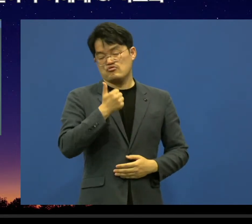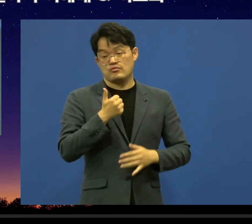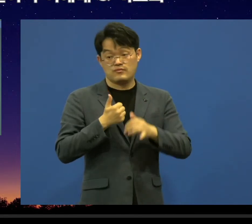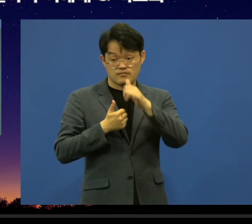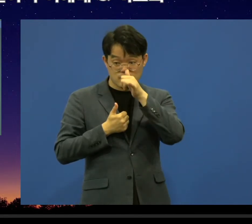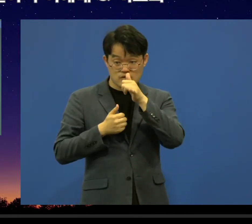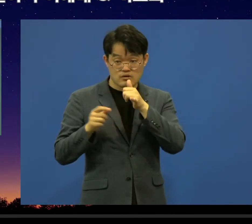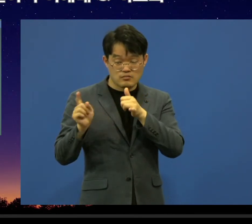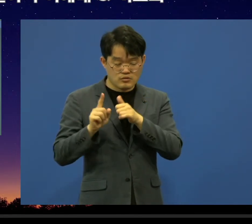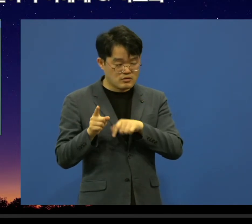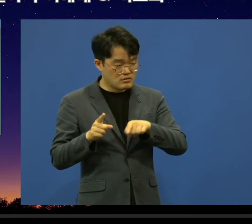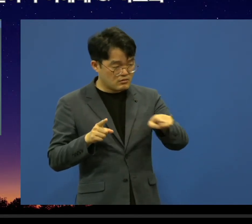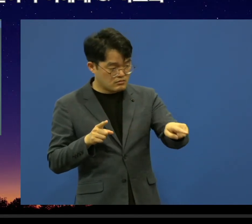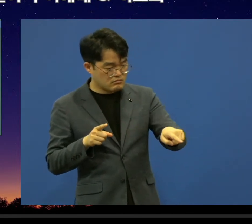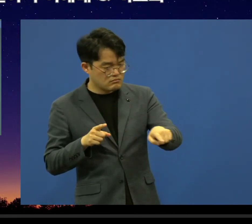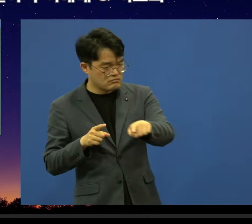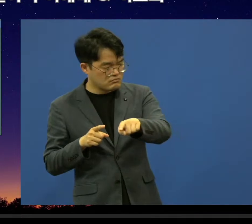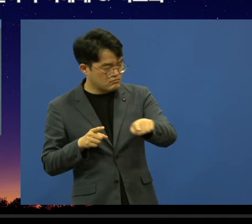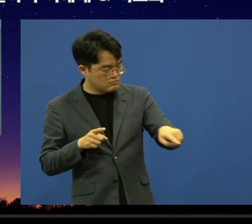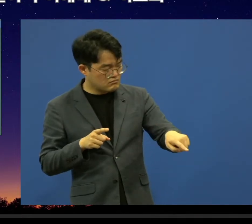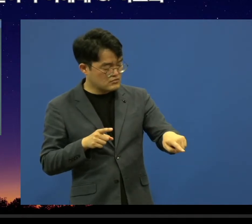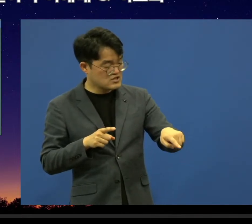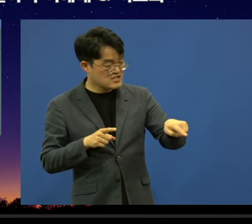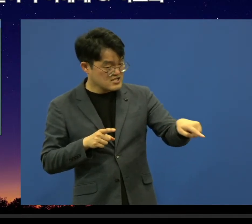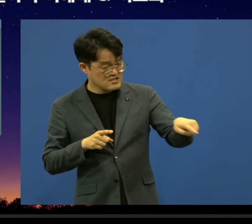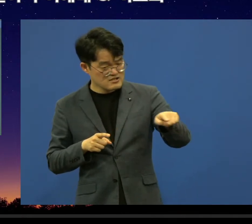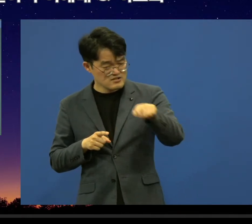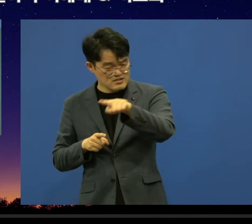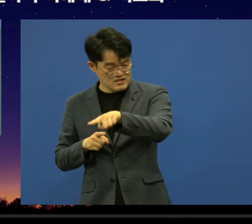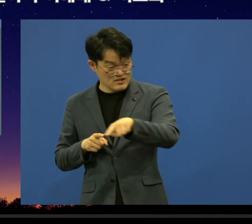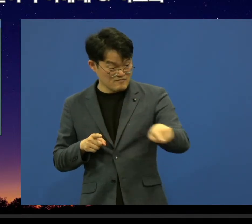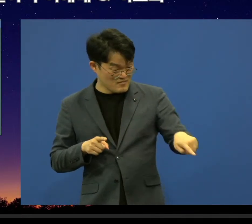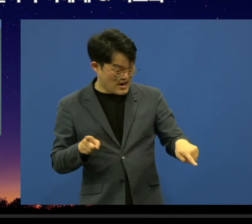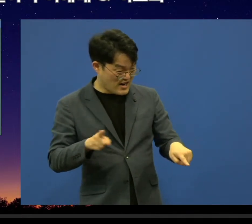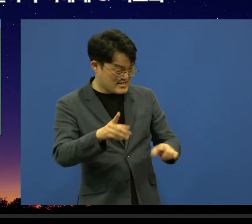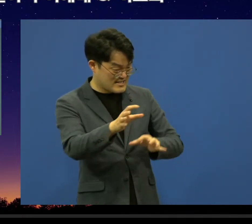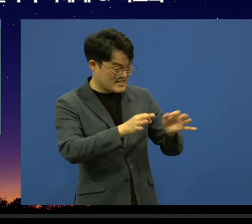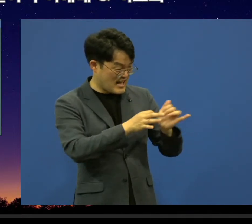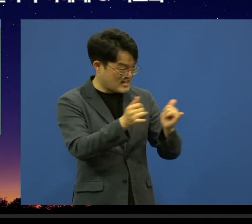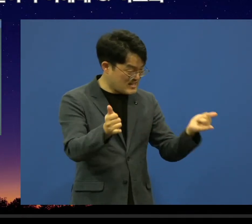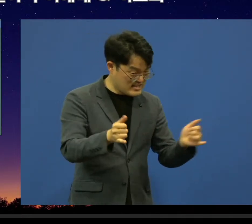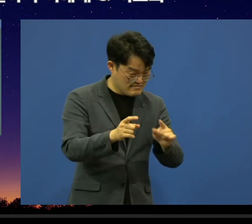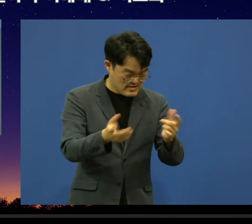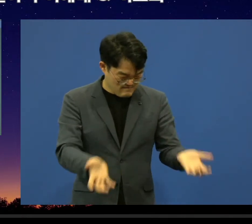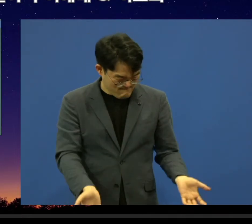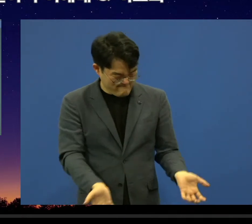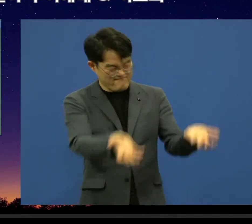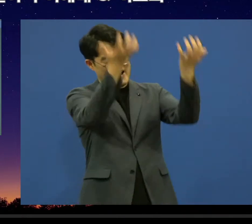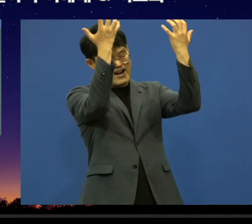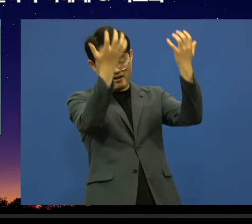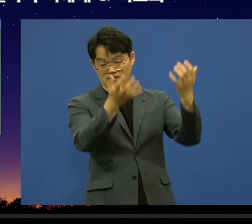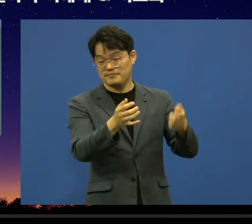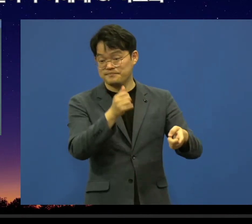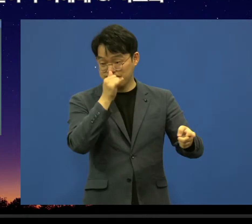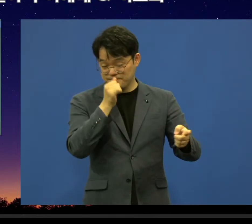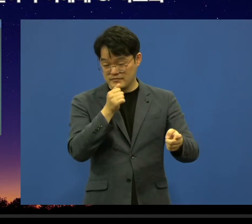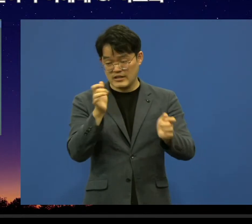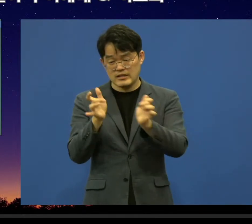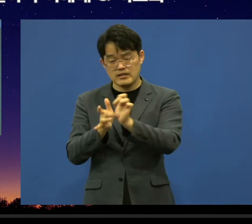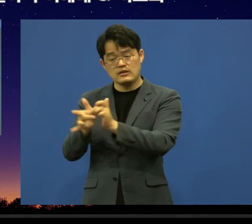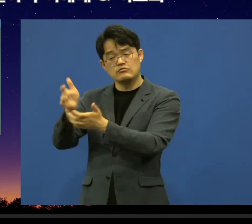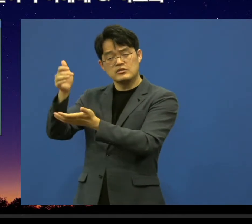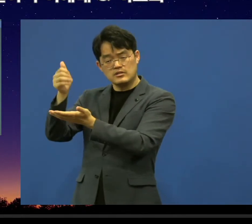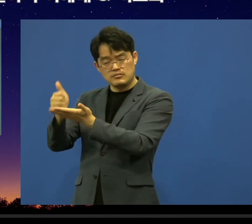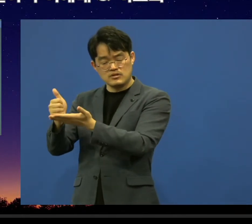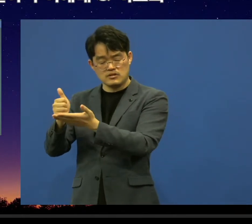하여금 십자가에 못 박게 할 만큼 심각한 분노였죠. 주님은 그 분노에 대해